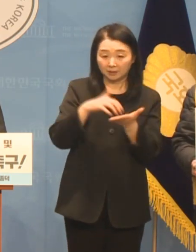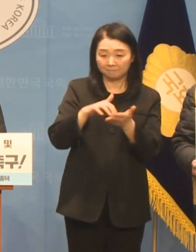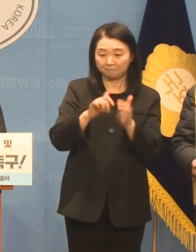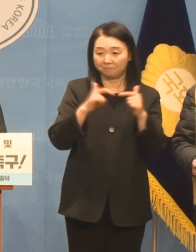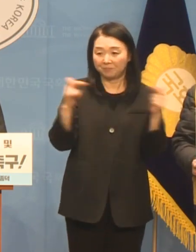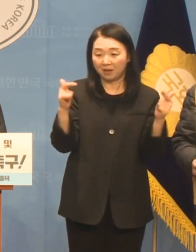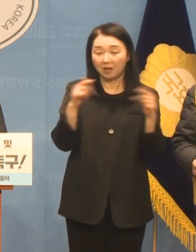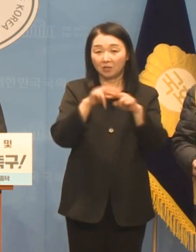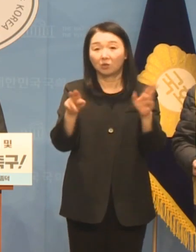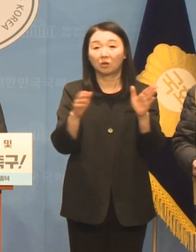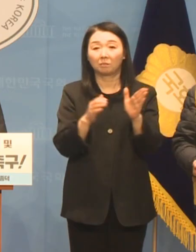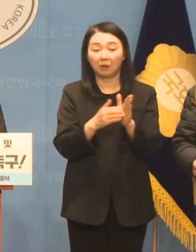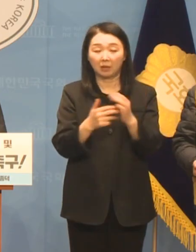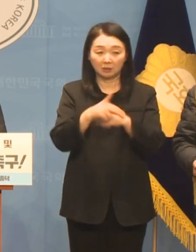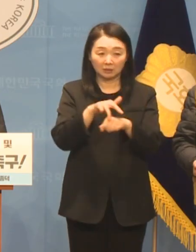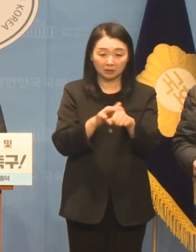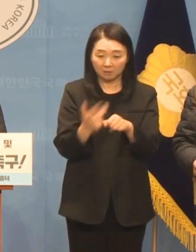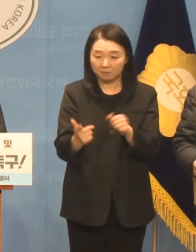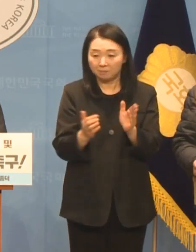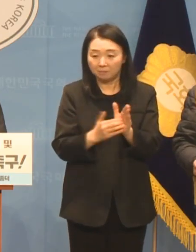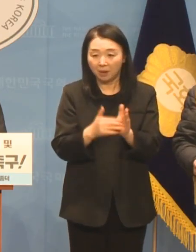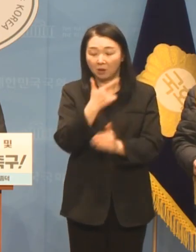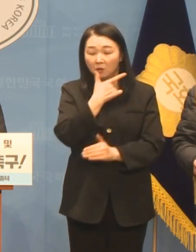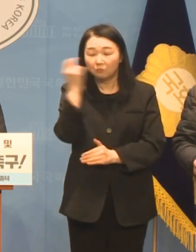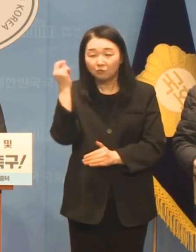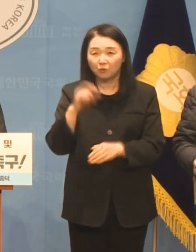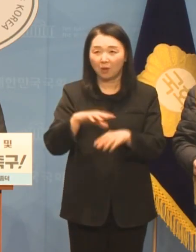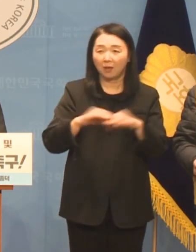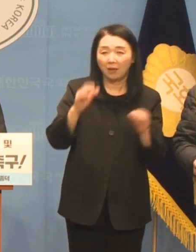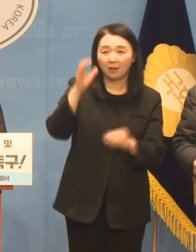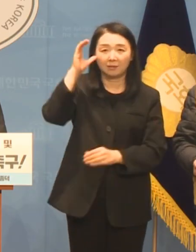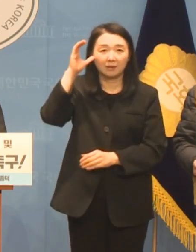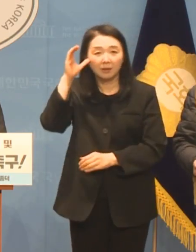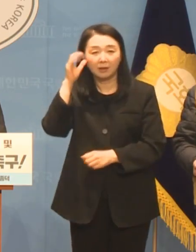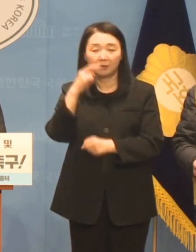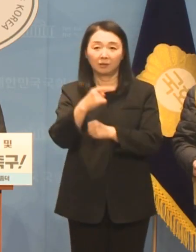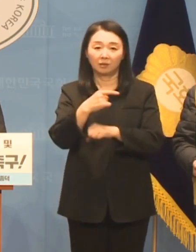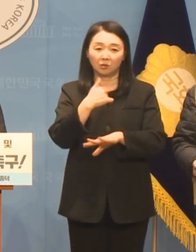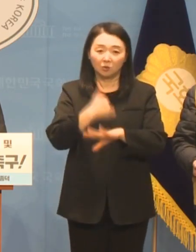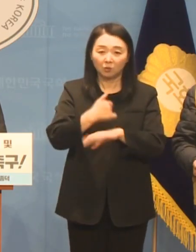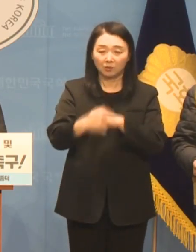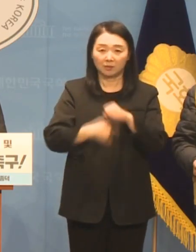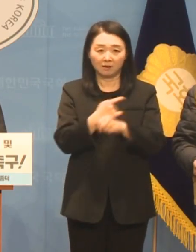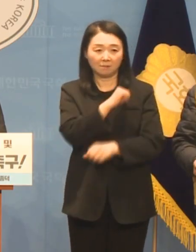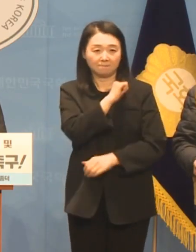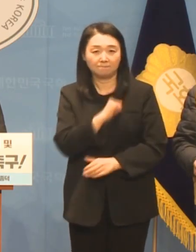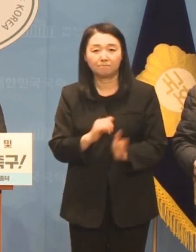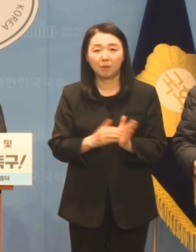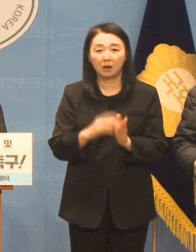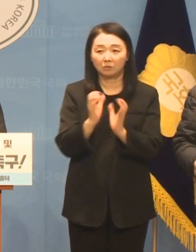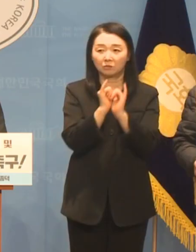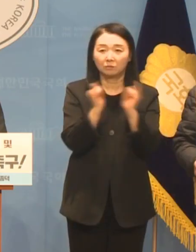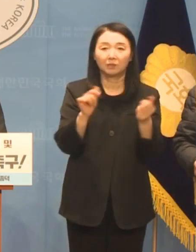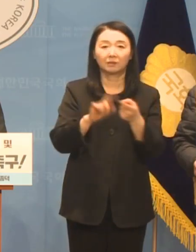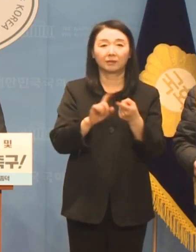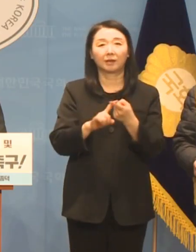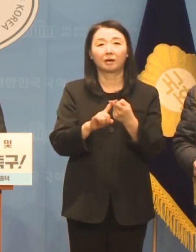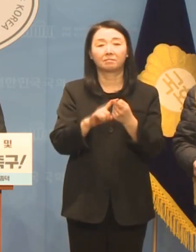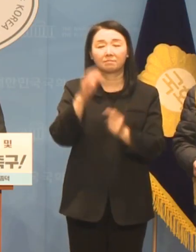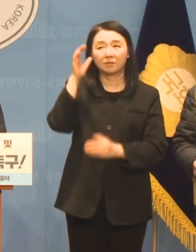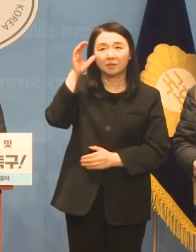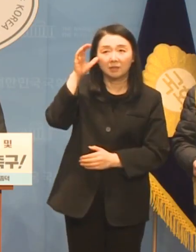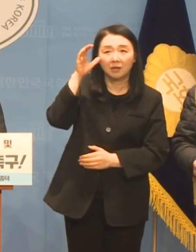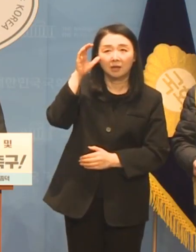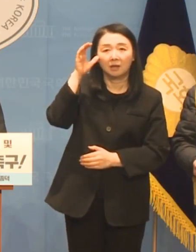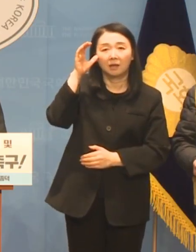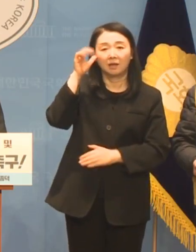의사 공백과 의사 부족 해소를 기대하며 1년여 동안 인내하며 기다려온 국민들에 대해